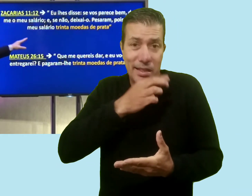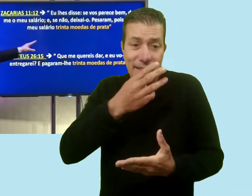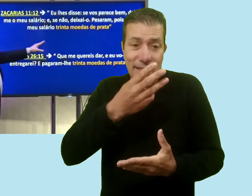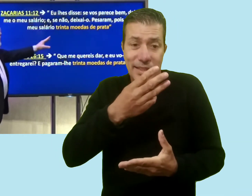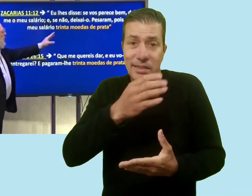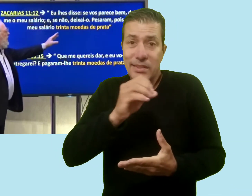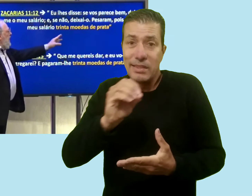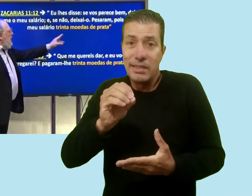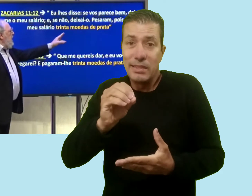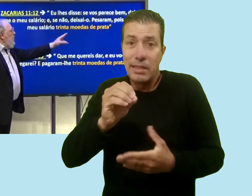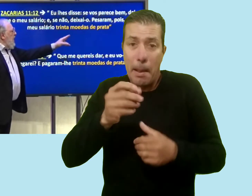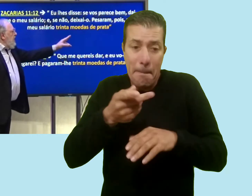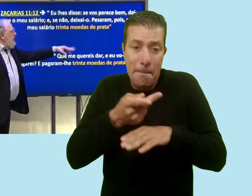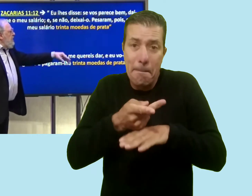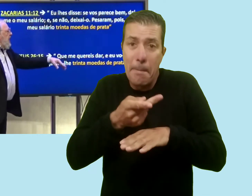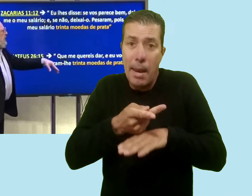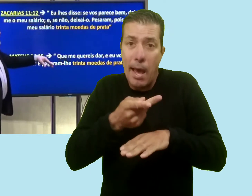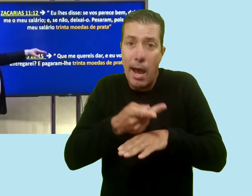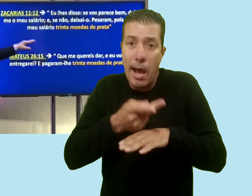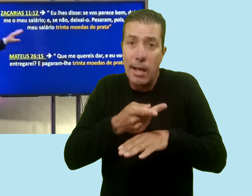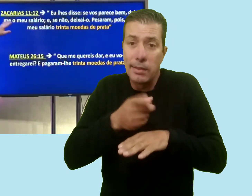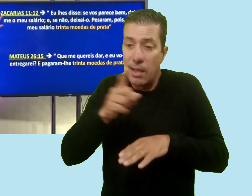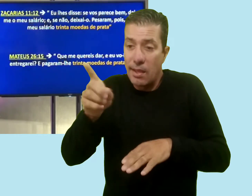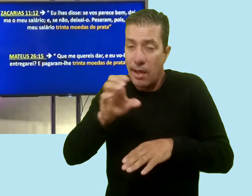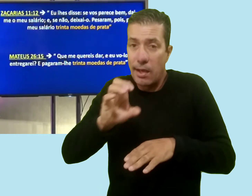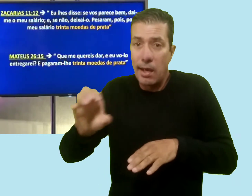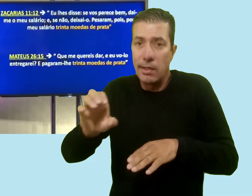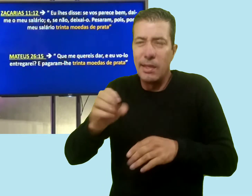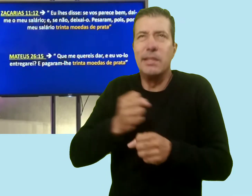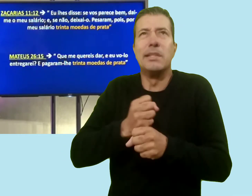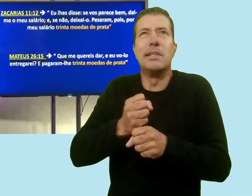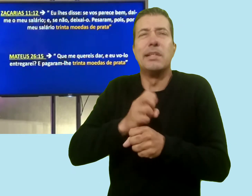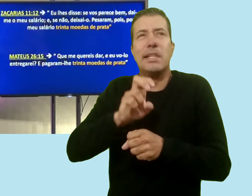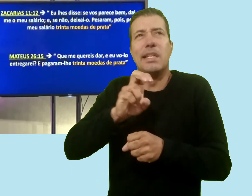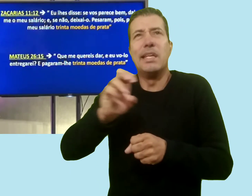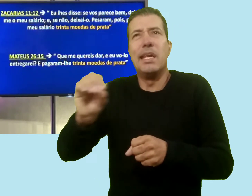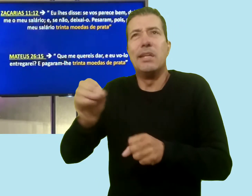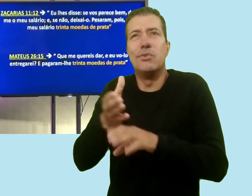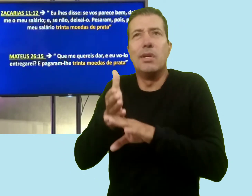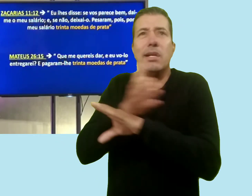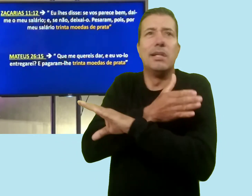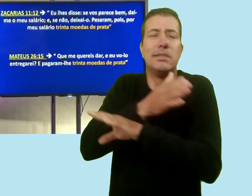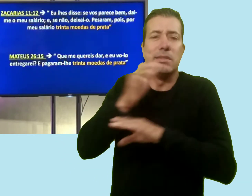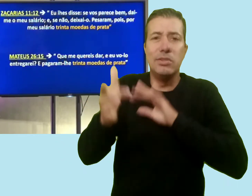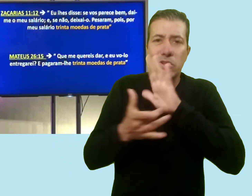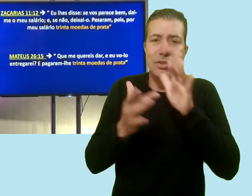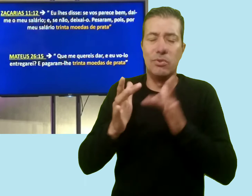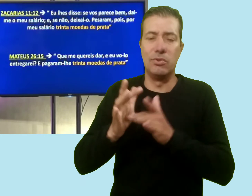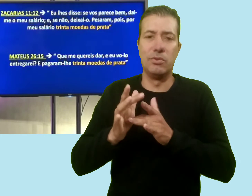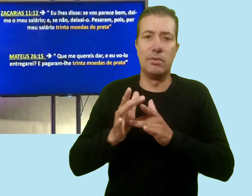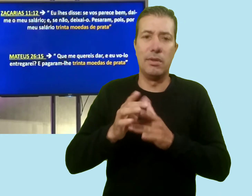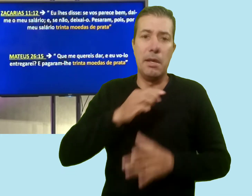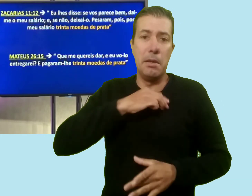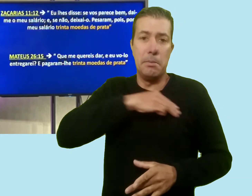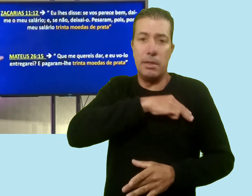meu salário 30 moedas de prata. Zacarias é mais ou menos no ano 500 a.C., um pouco por